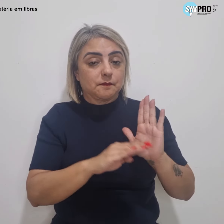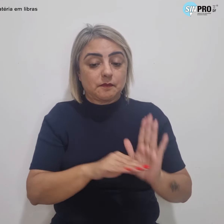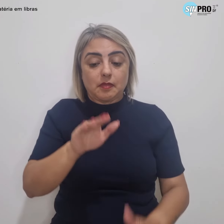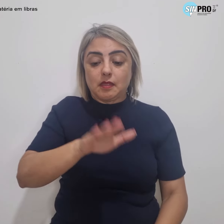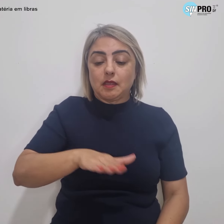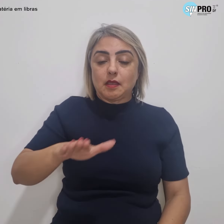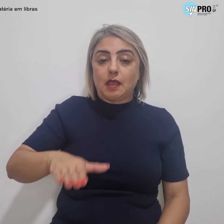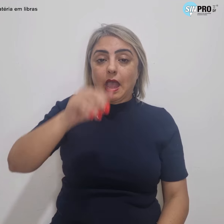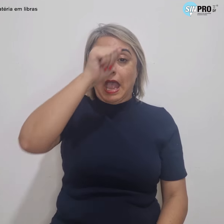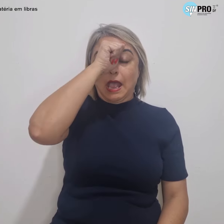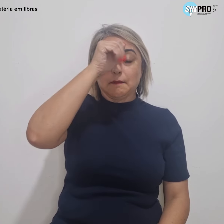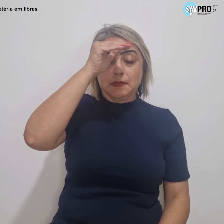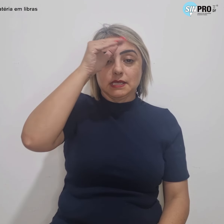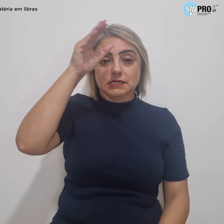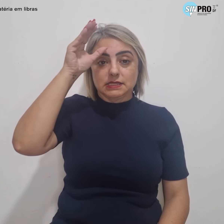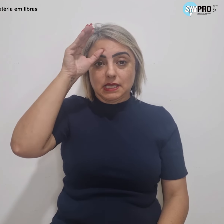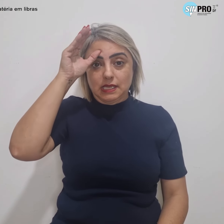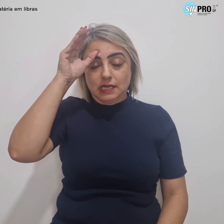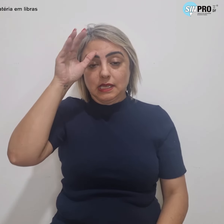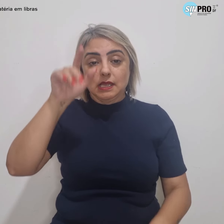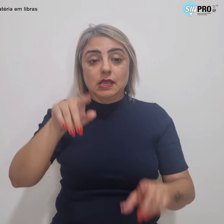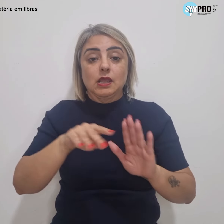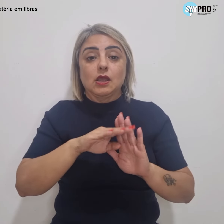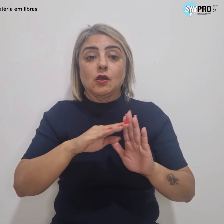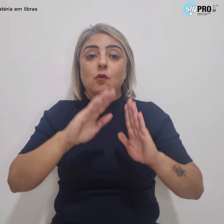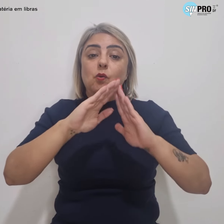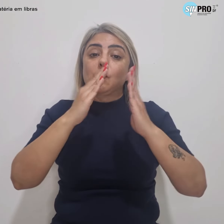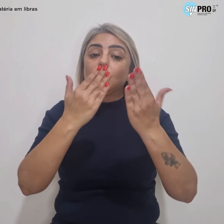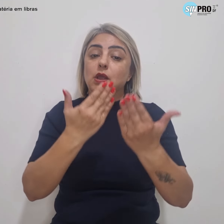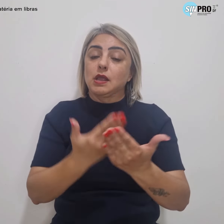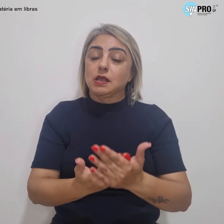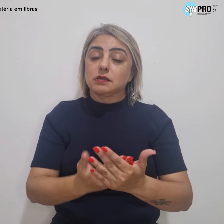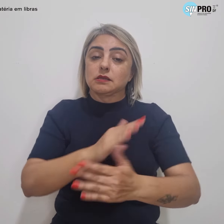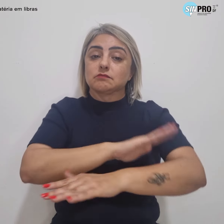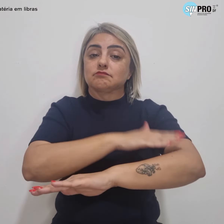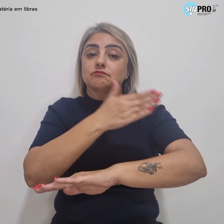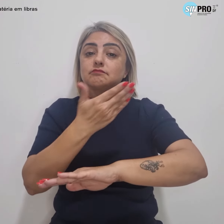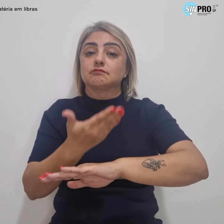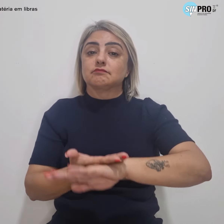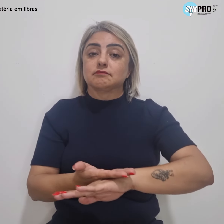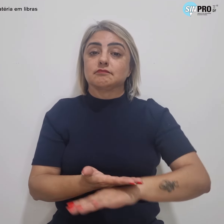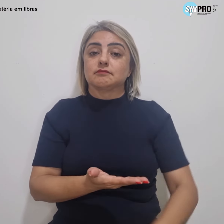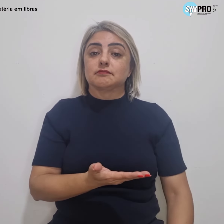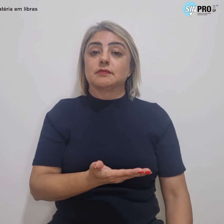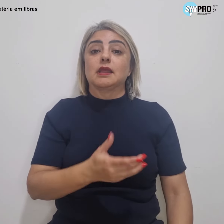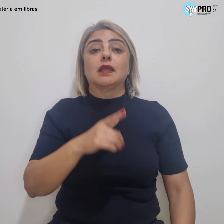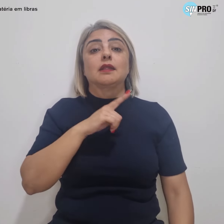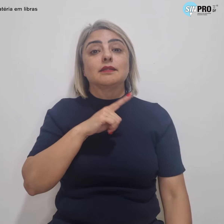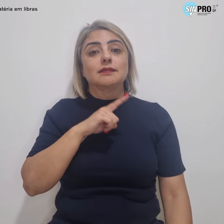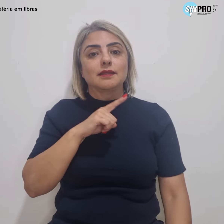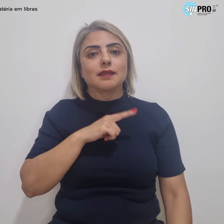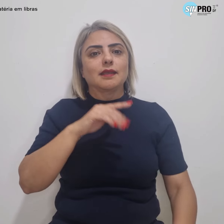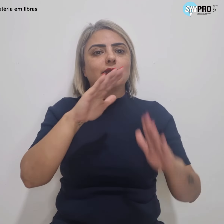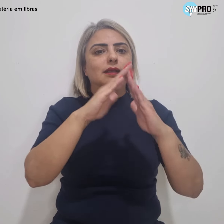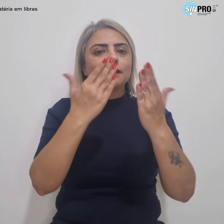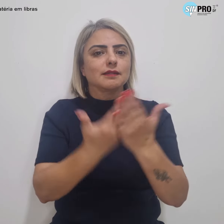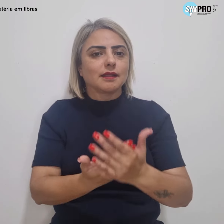Alfabetizada e o Escola em Tempo Integral. Ter essa escola em Tempo